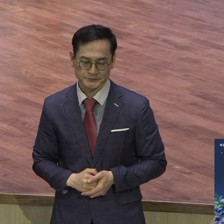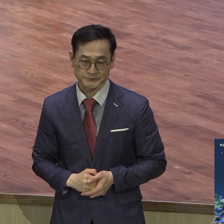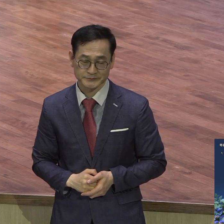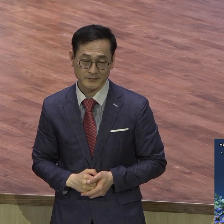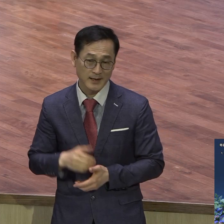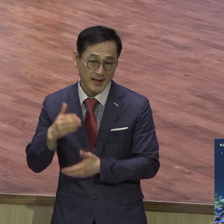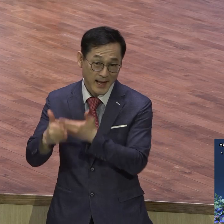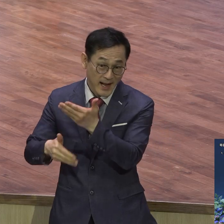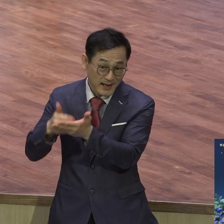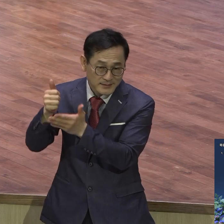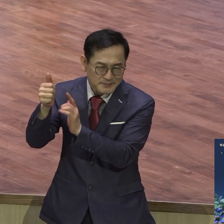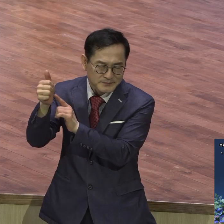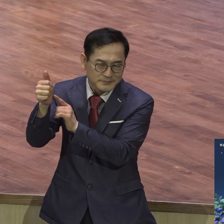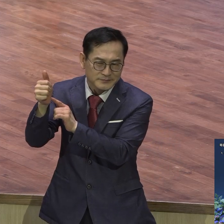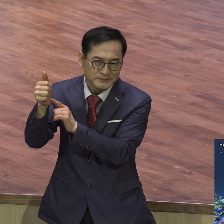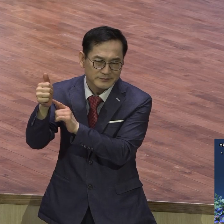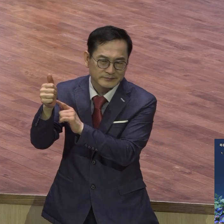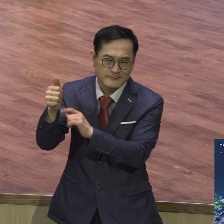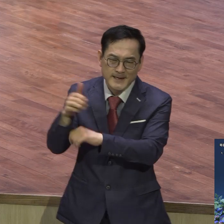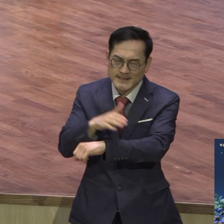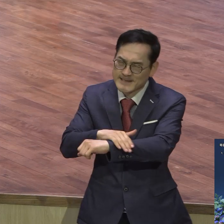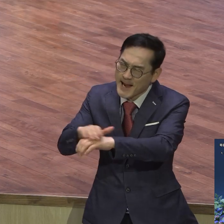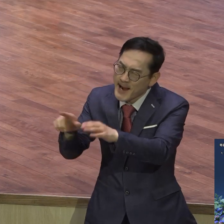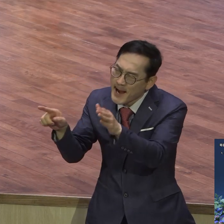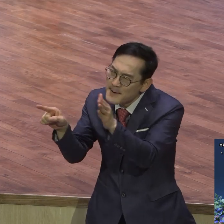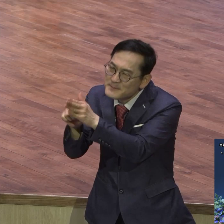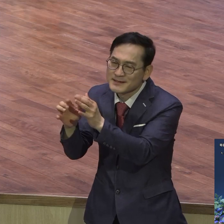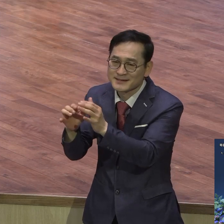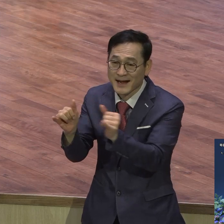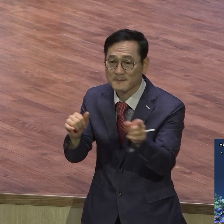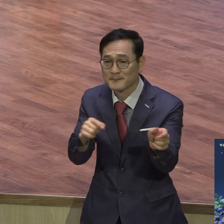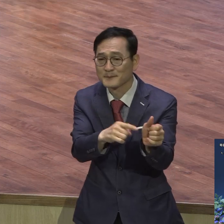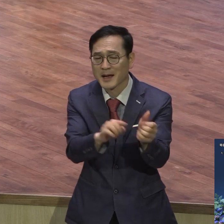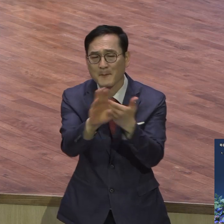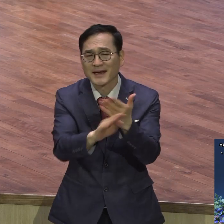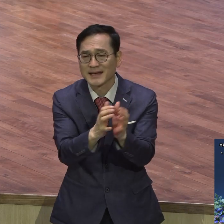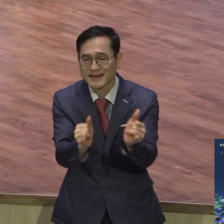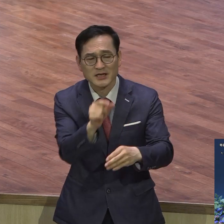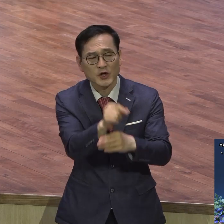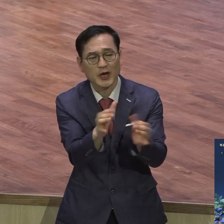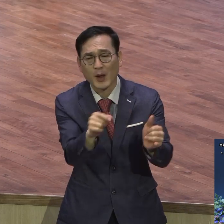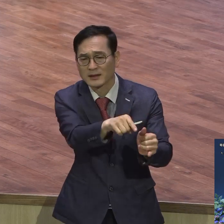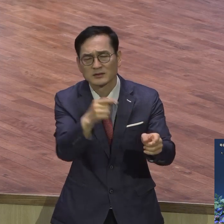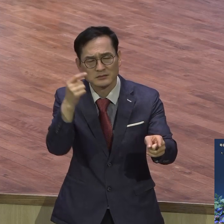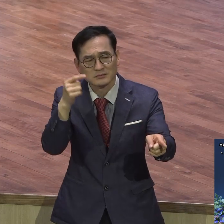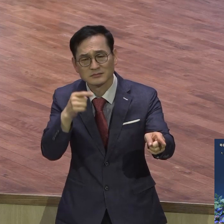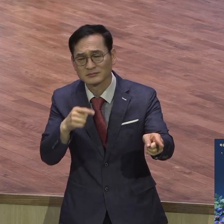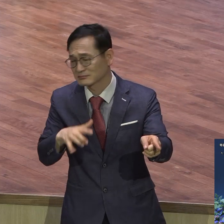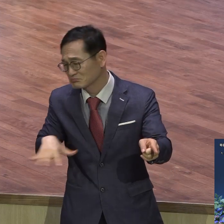하나님을 누구보다도 잘 믿는다고 생각했던 이들 자신들 같은